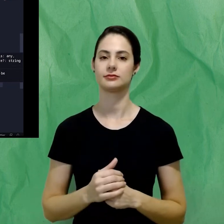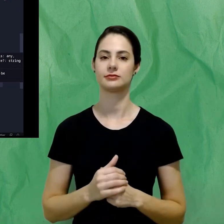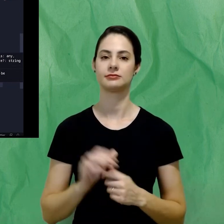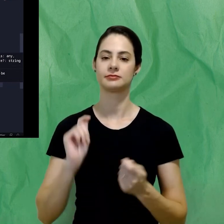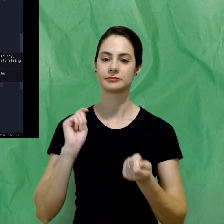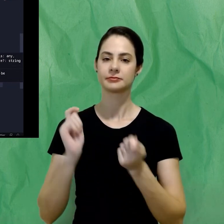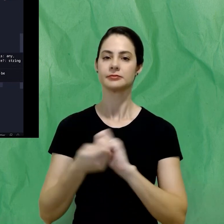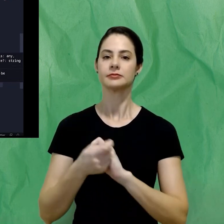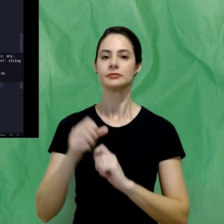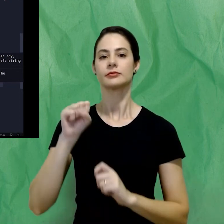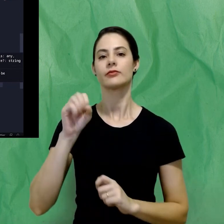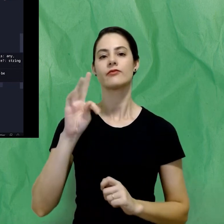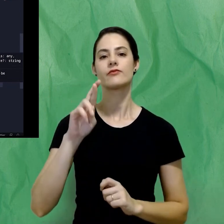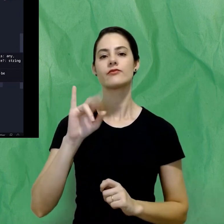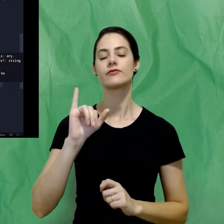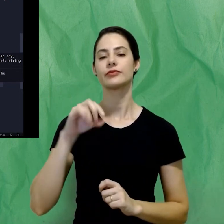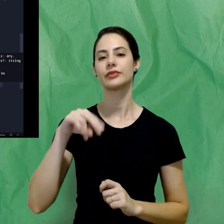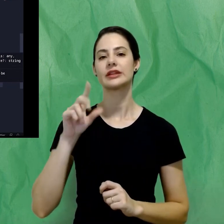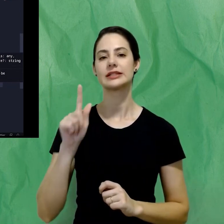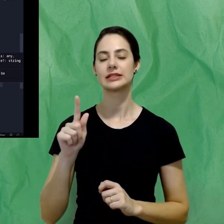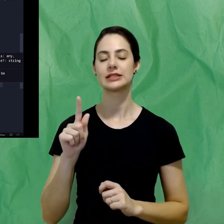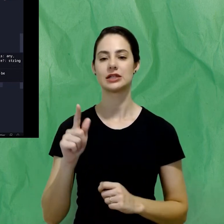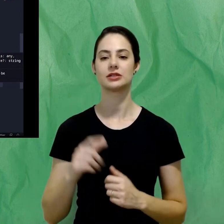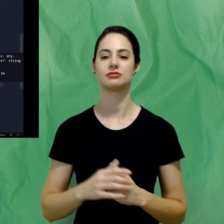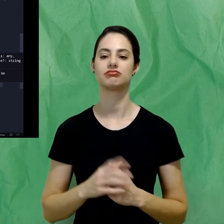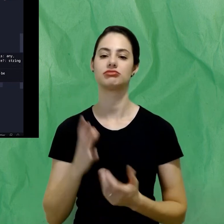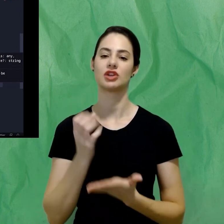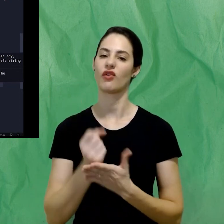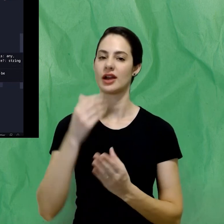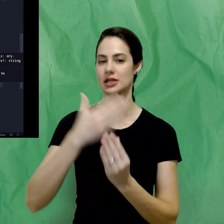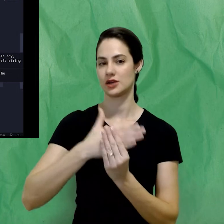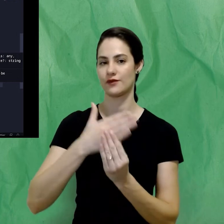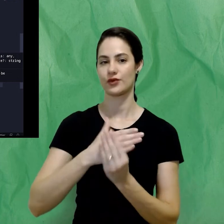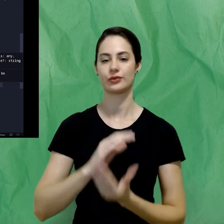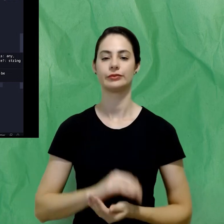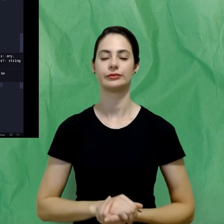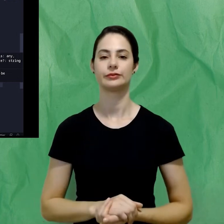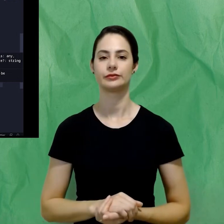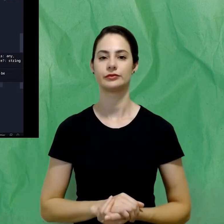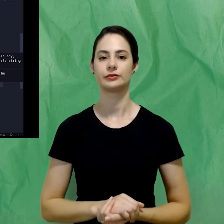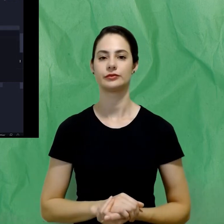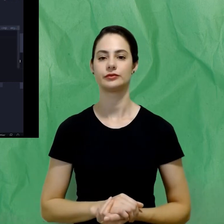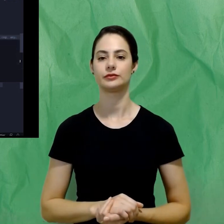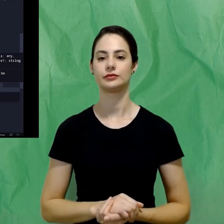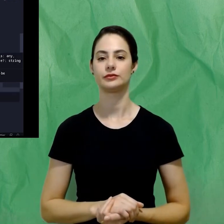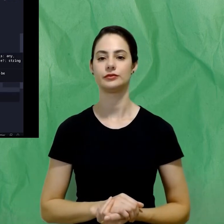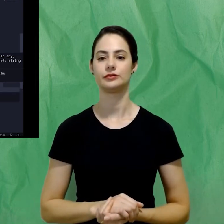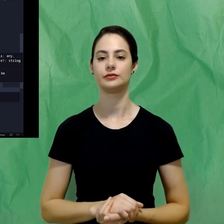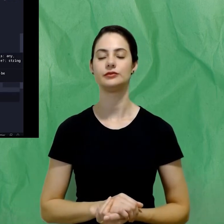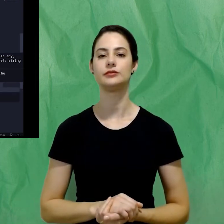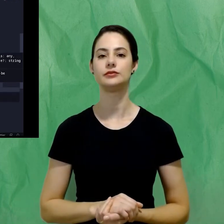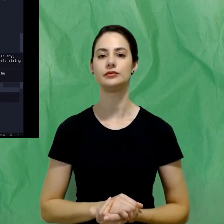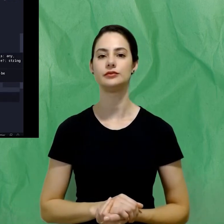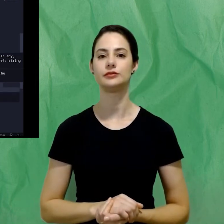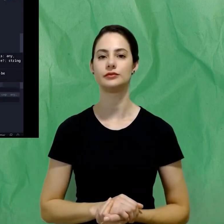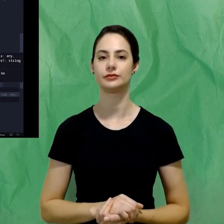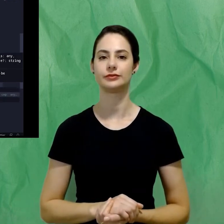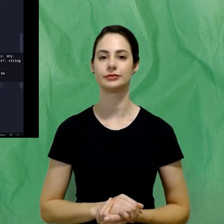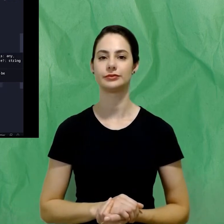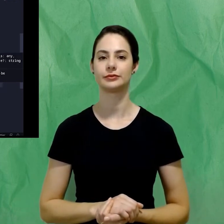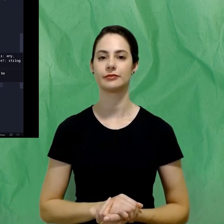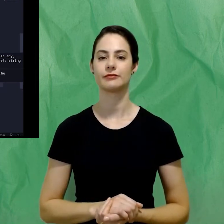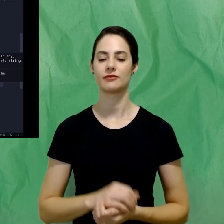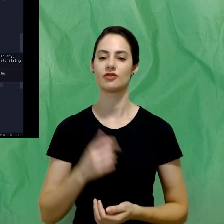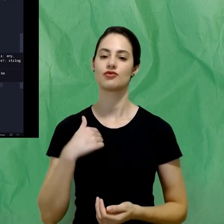para uma string, que eu posso utilizar isso, por exemplo, para poder salvar um arquivo. E aí eu vou fazer um stringify do